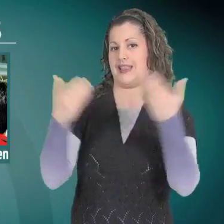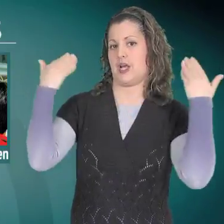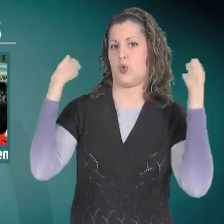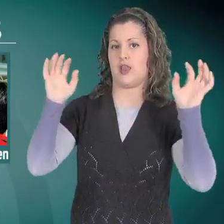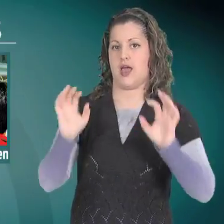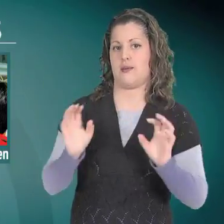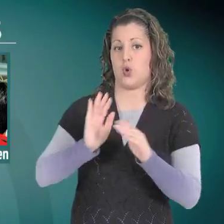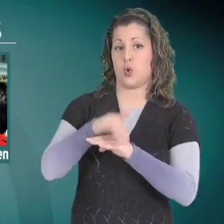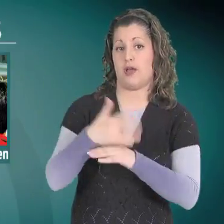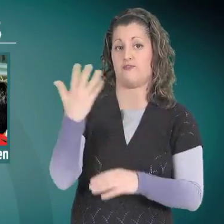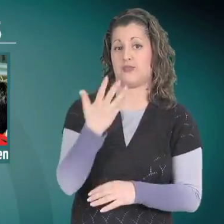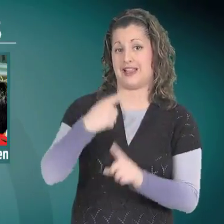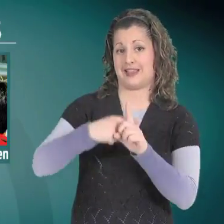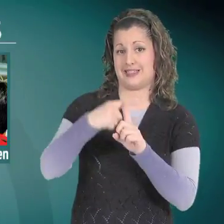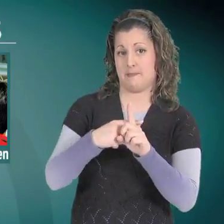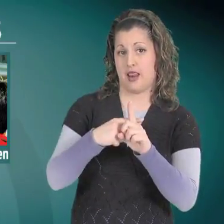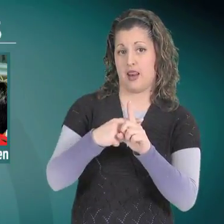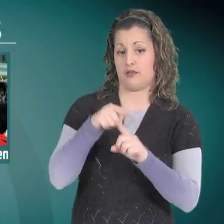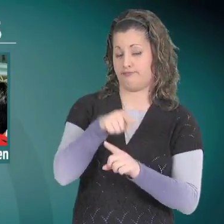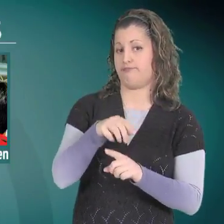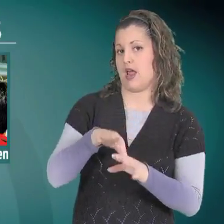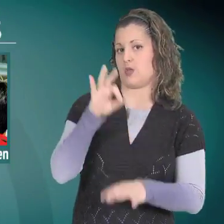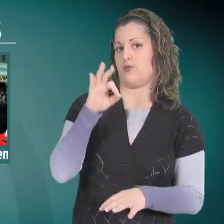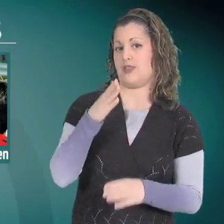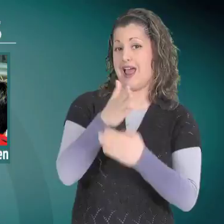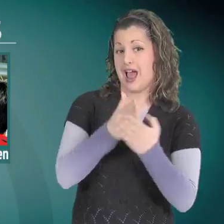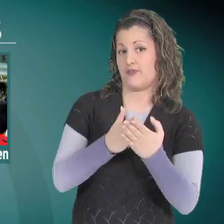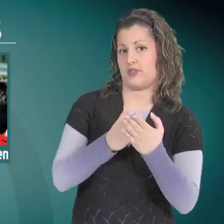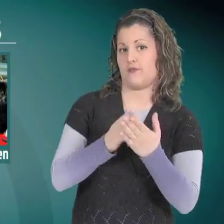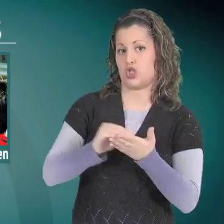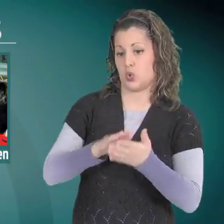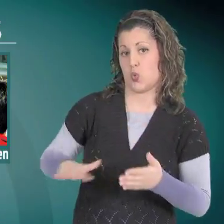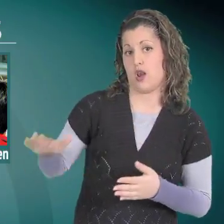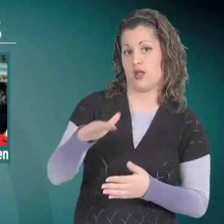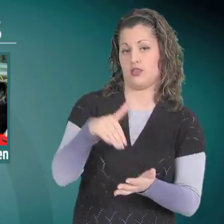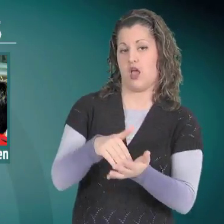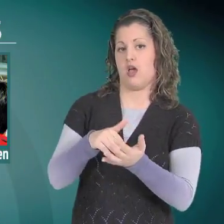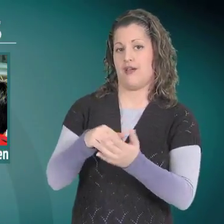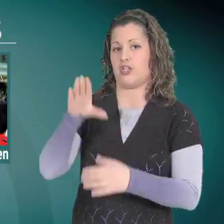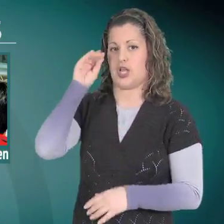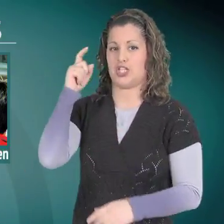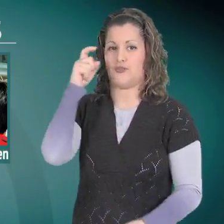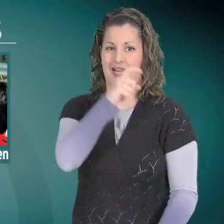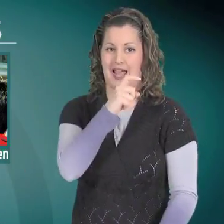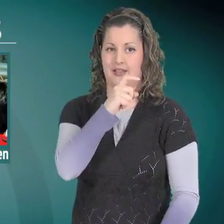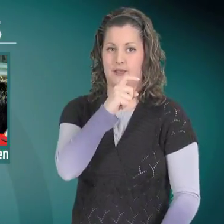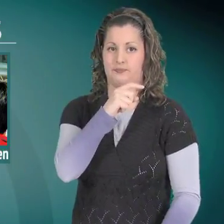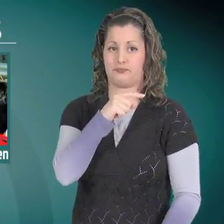herausgefunden dass über die hälfte der kinder dabei verständnisschwierigkeiten zeigte die forscher vermuten nun dass verschleppte erkältungen zu